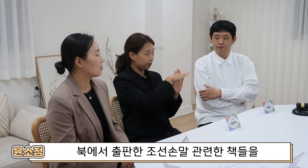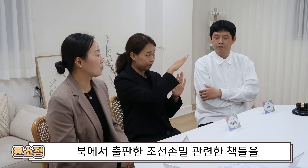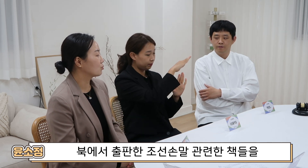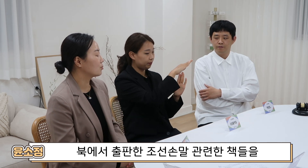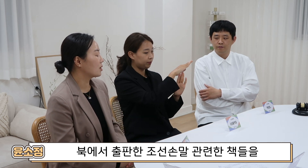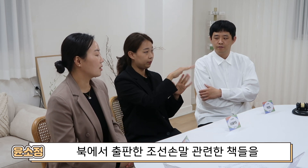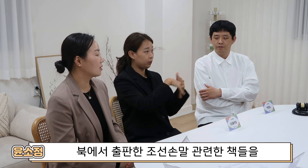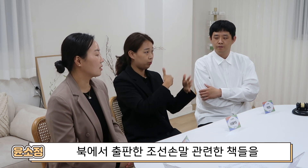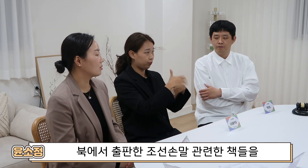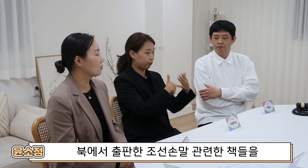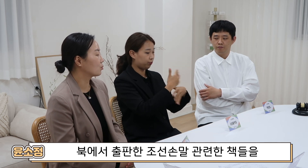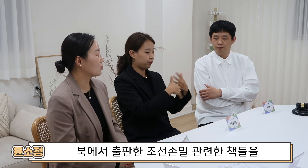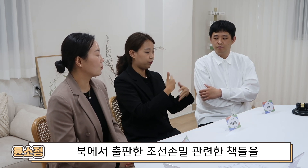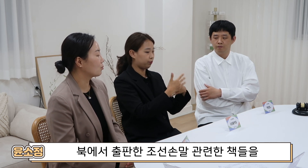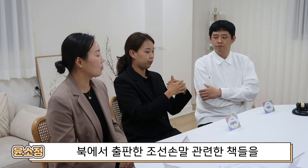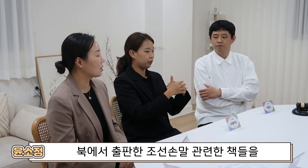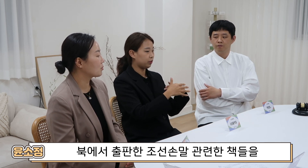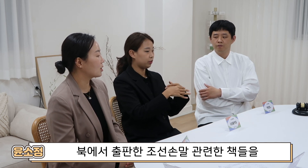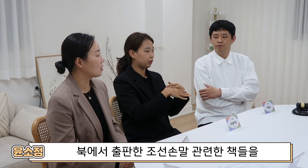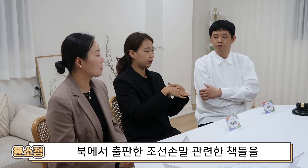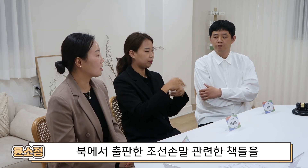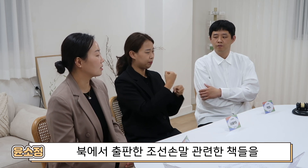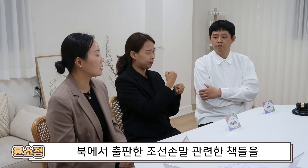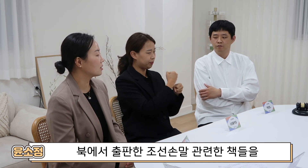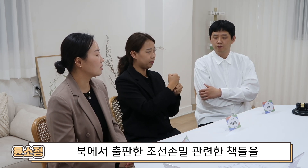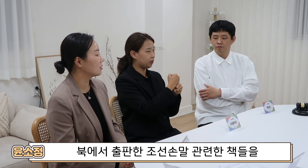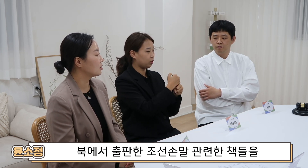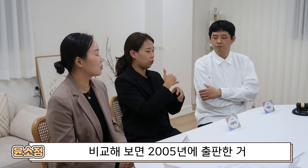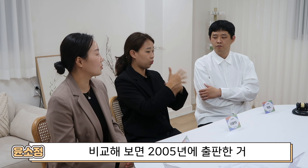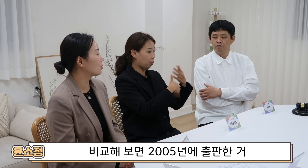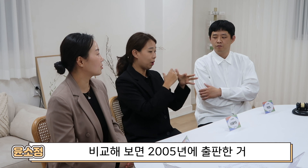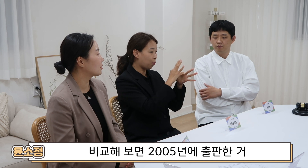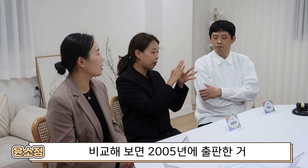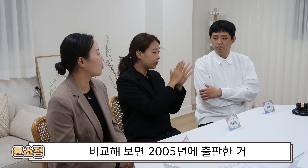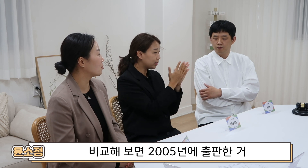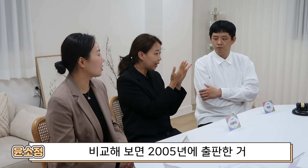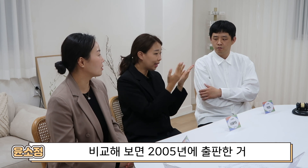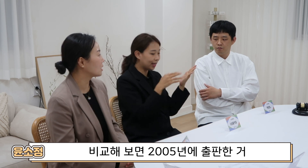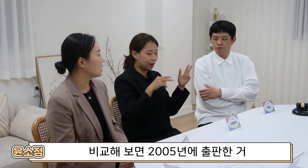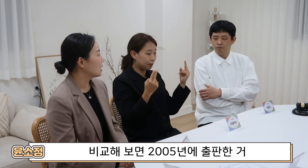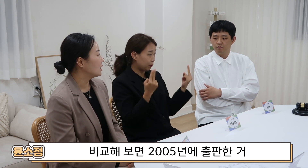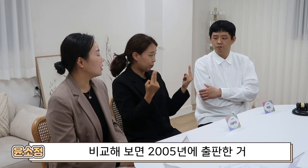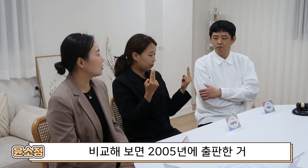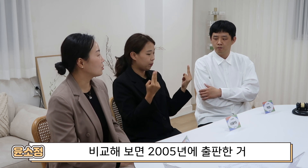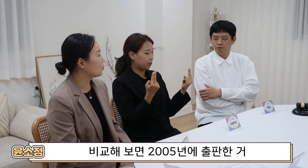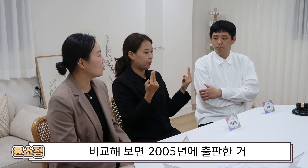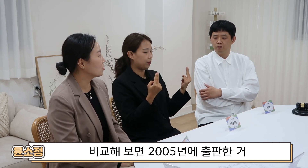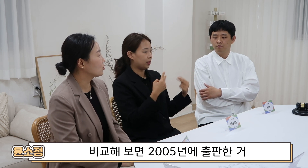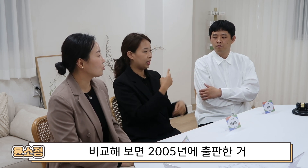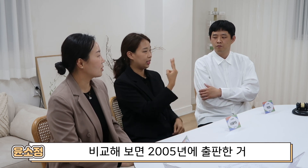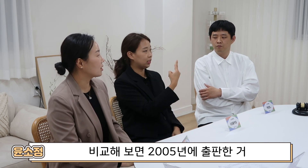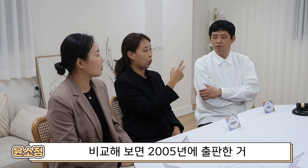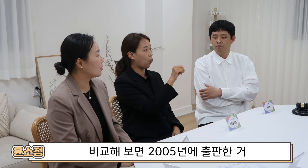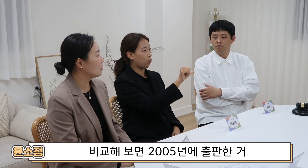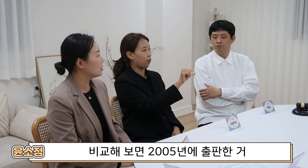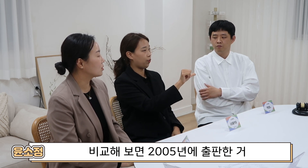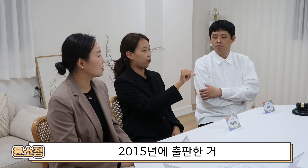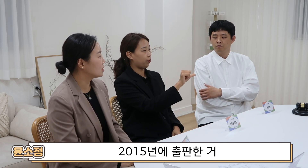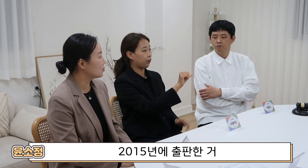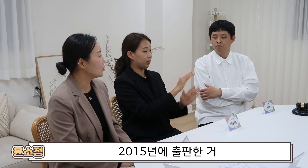북에서 출판한 조선 속말 관련한 책들을 비교를 해보면 2005년에 출판한 거,